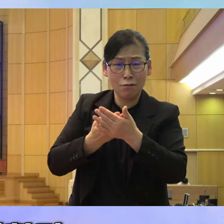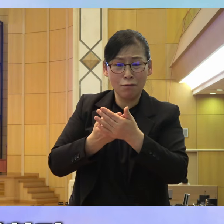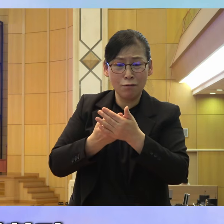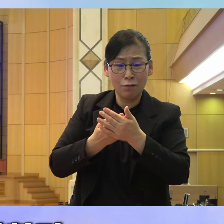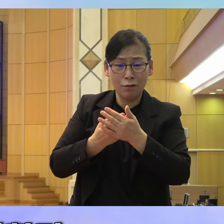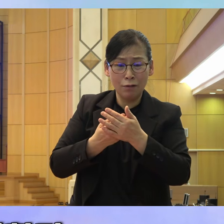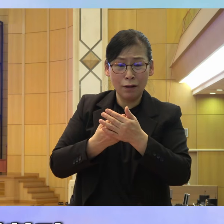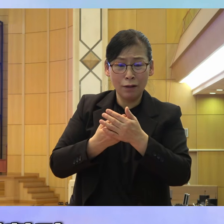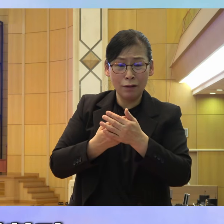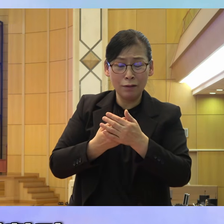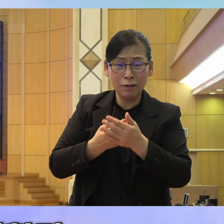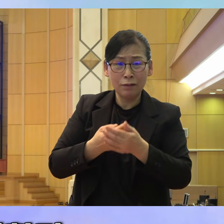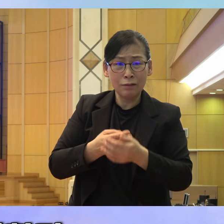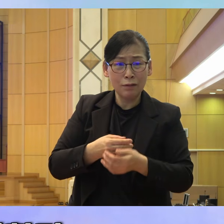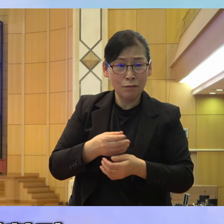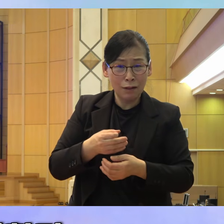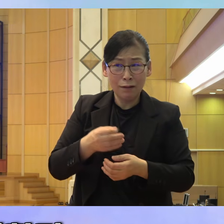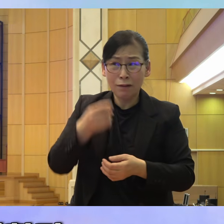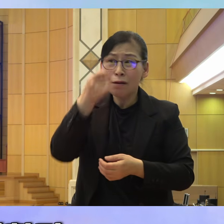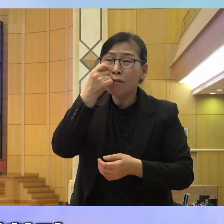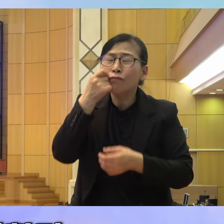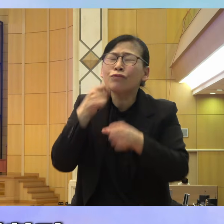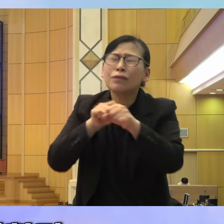내가 볼 때 하나 불쌍한 데가 없어.